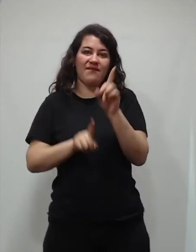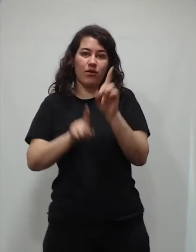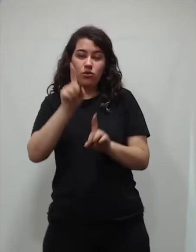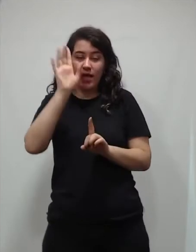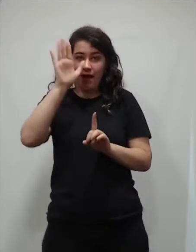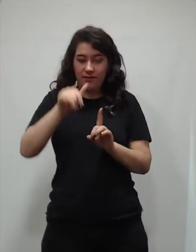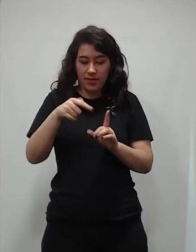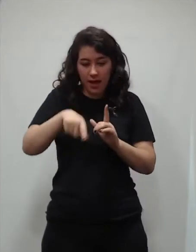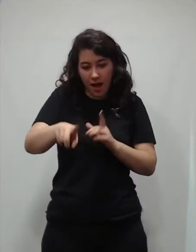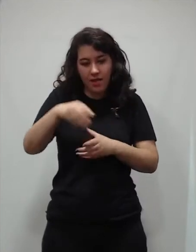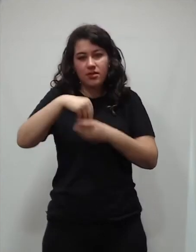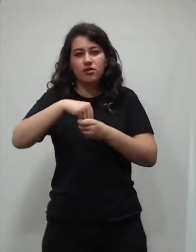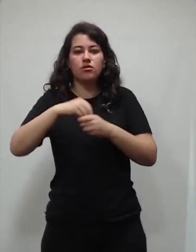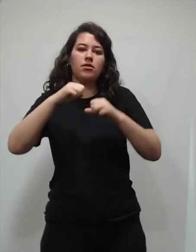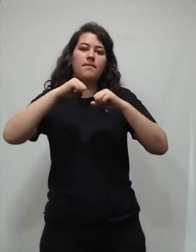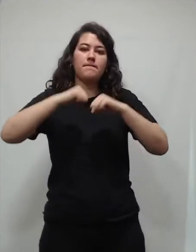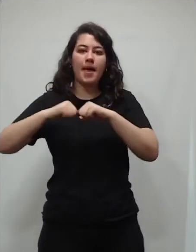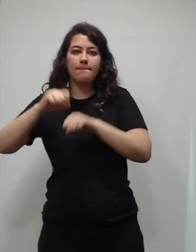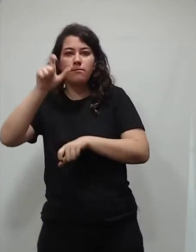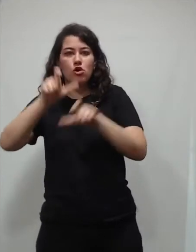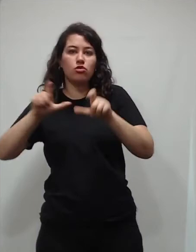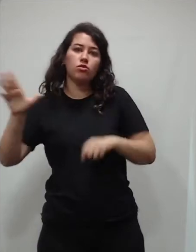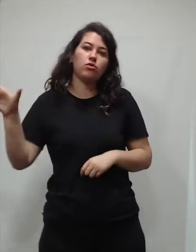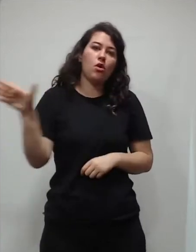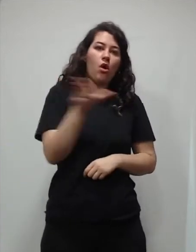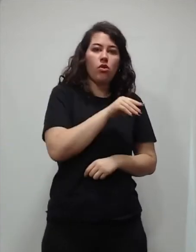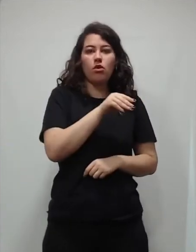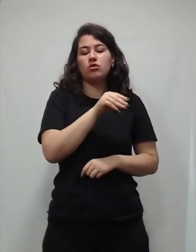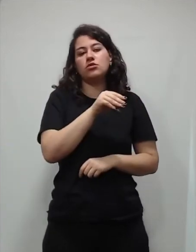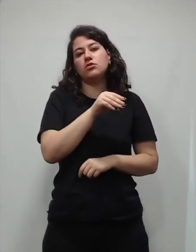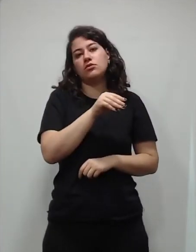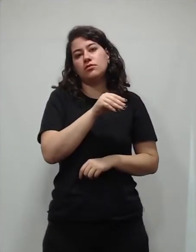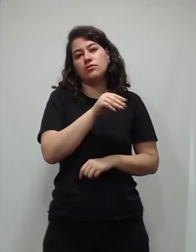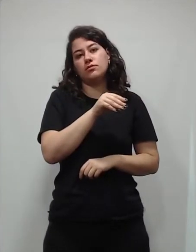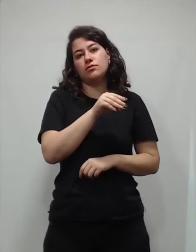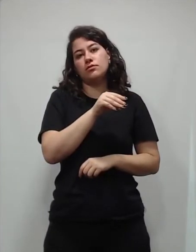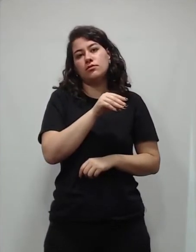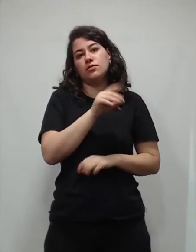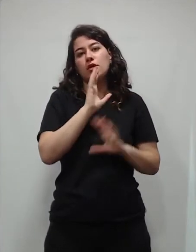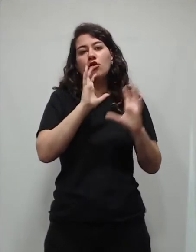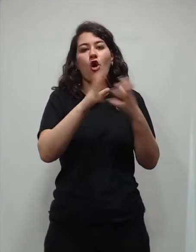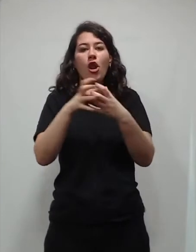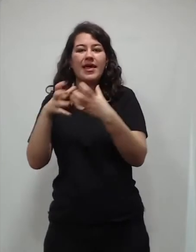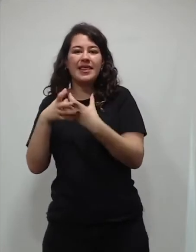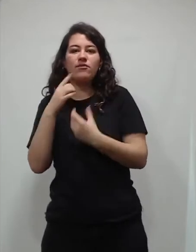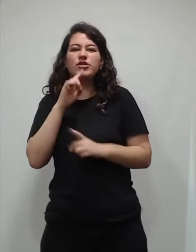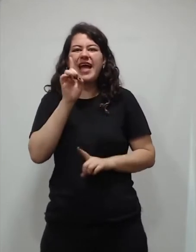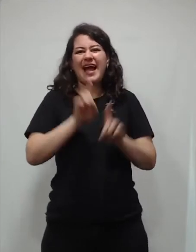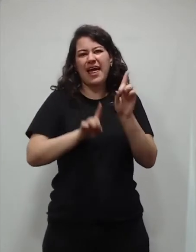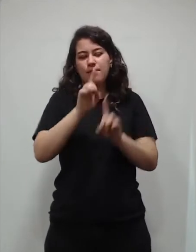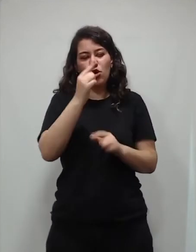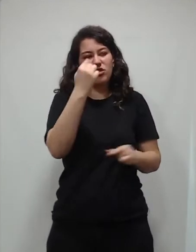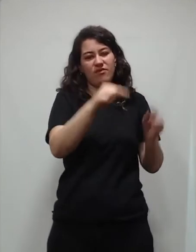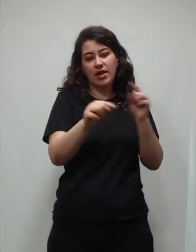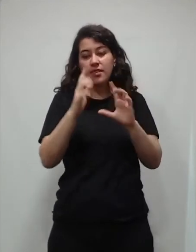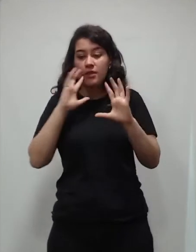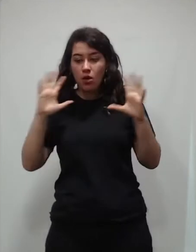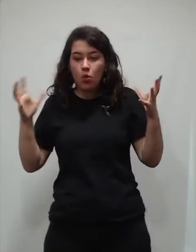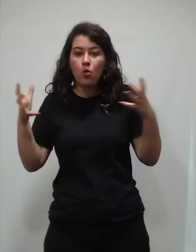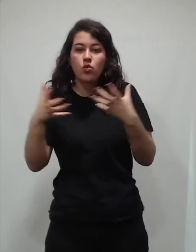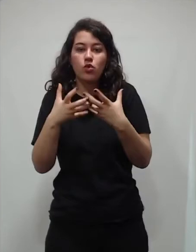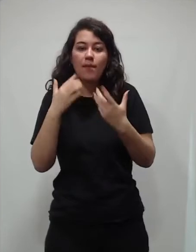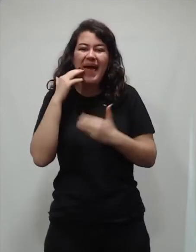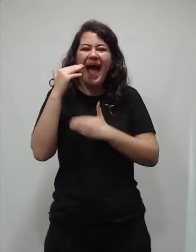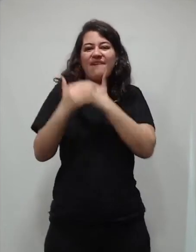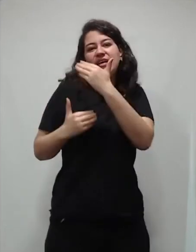universidad con todos los actores involucrados de los diferentes colectivos académicos para generar avances, y